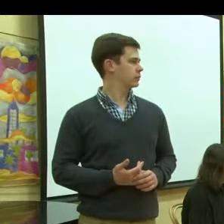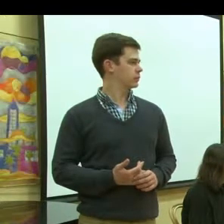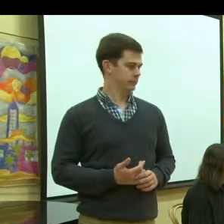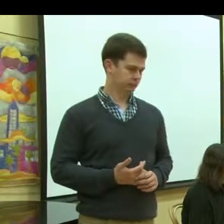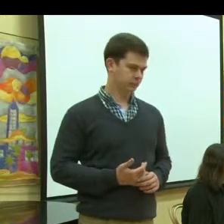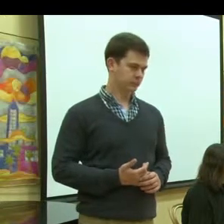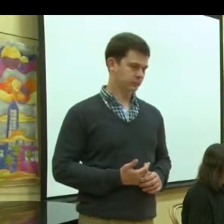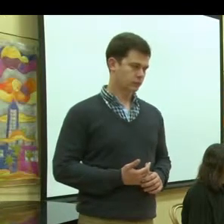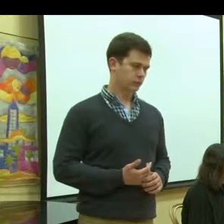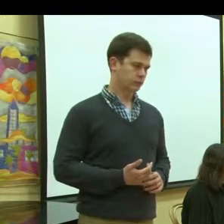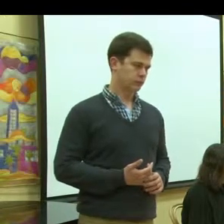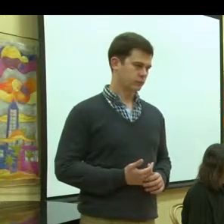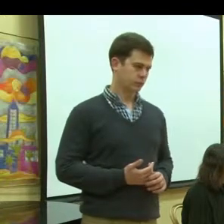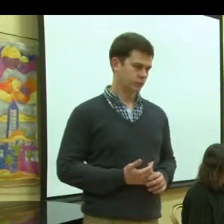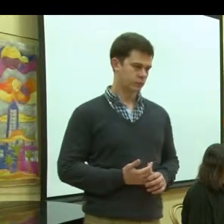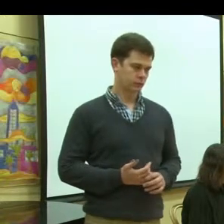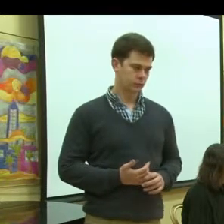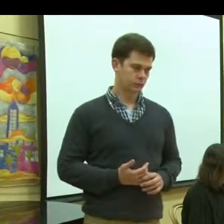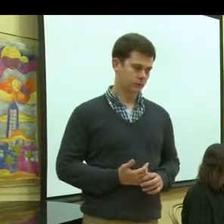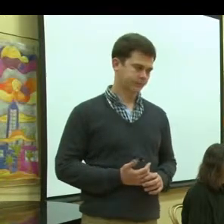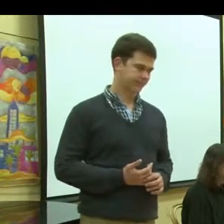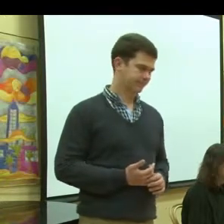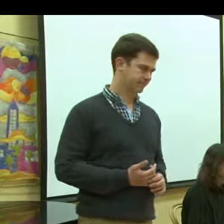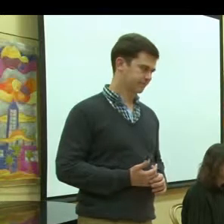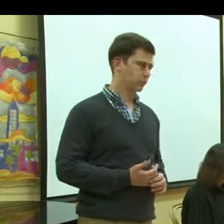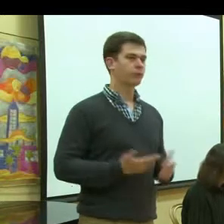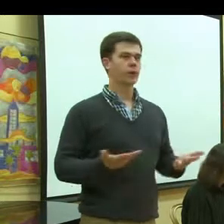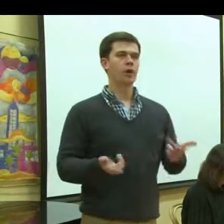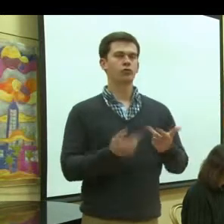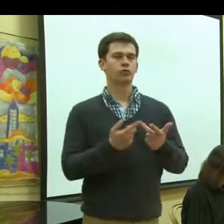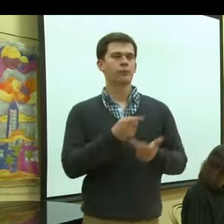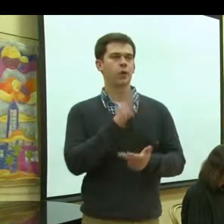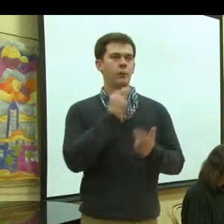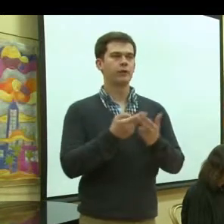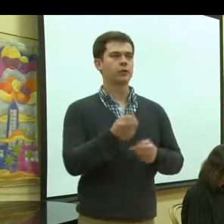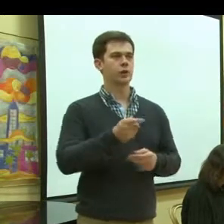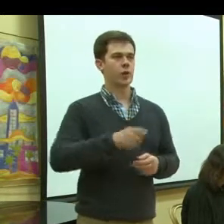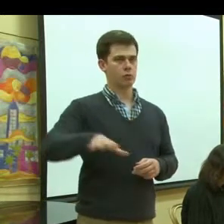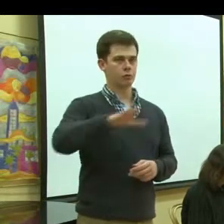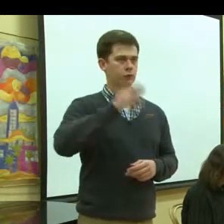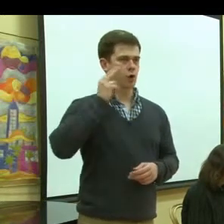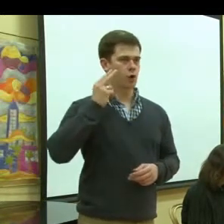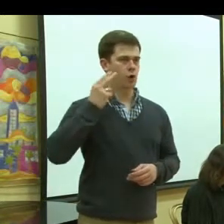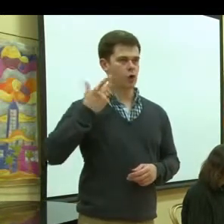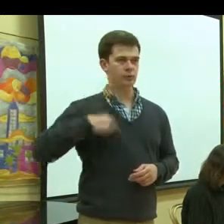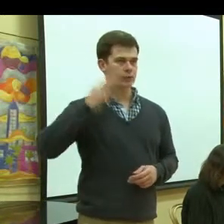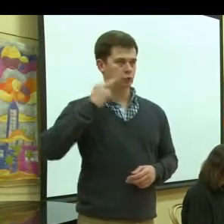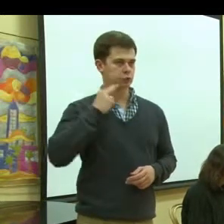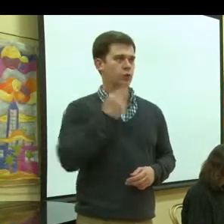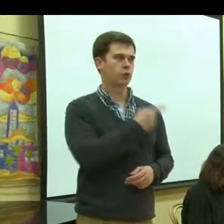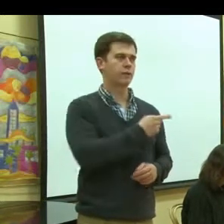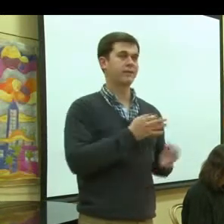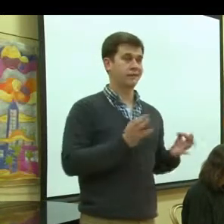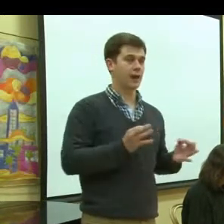la posibilidad de probar una técnica por las vibraciones. Tak, jeżeli chodzi właśnie o osoby niesłyszące, my właśnie jesteśmy na